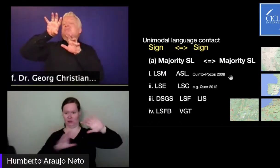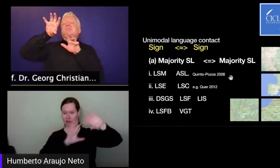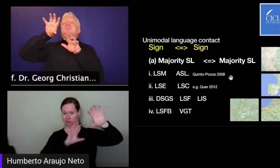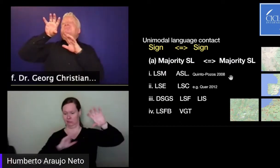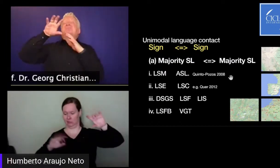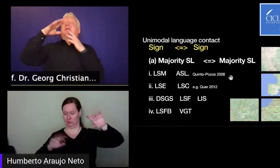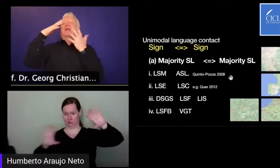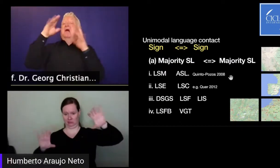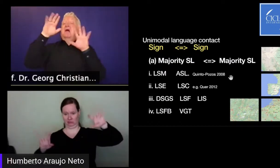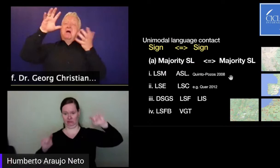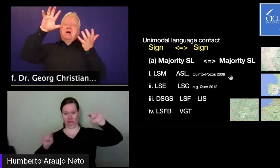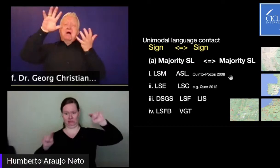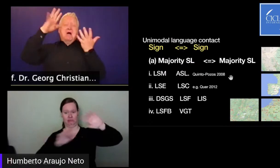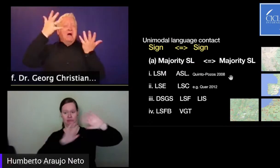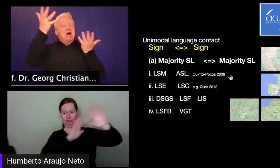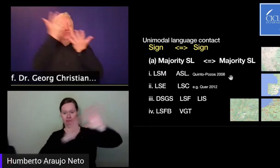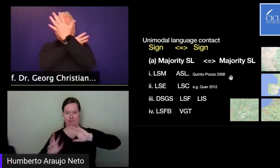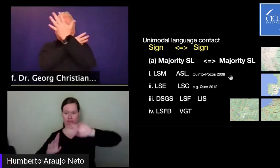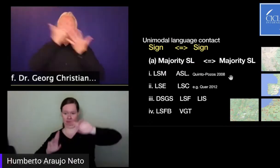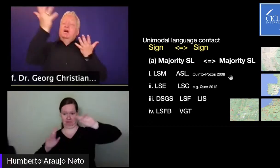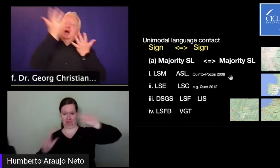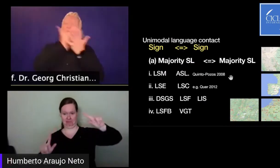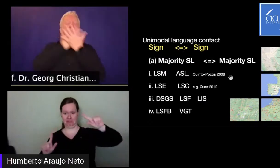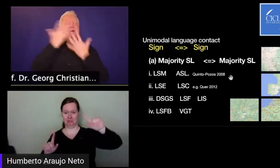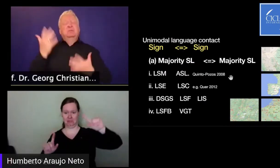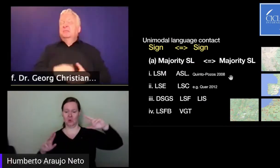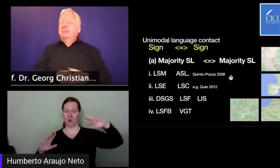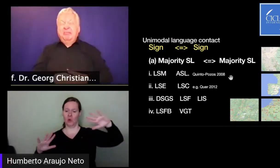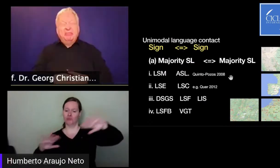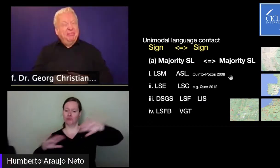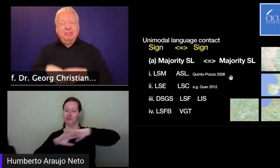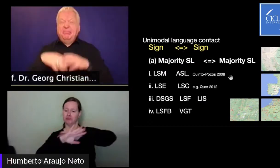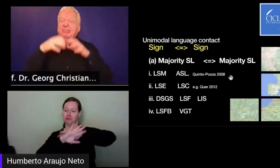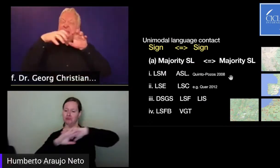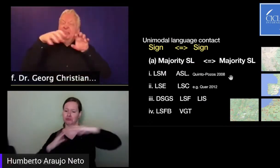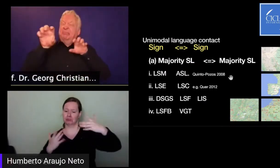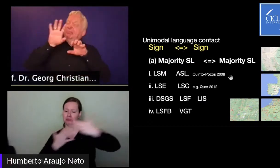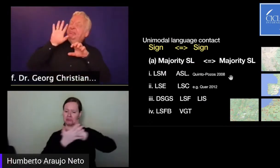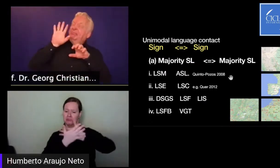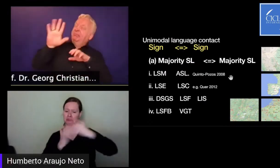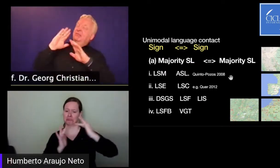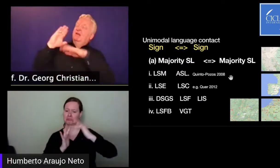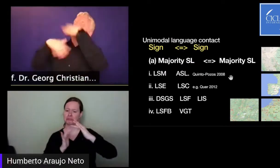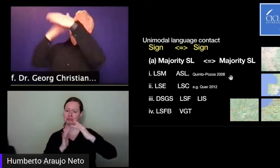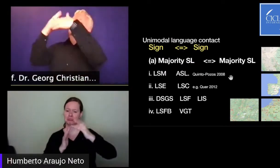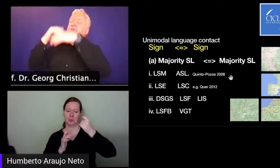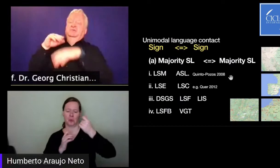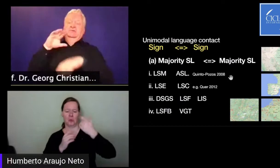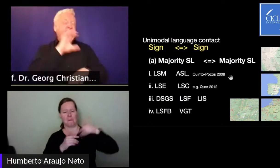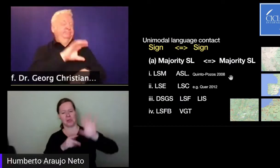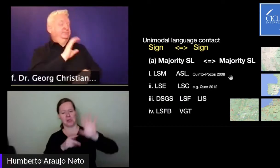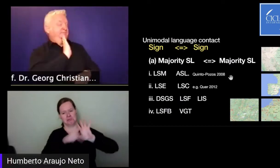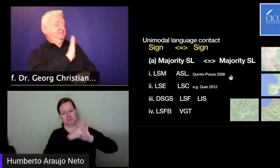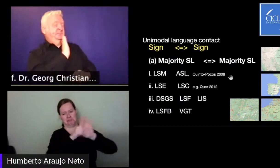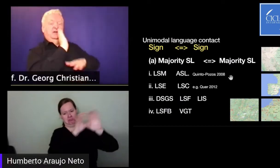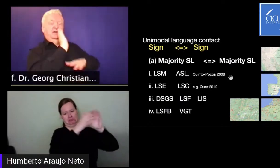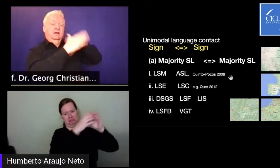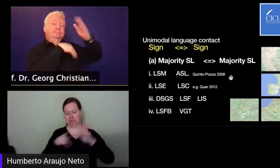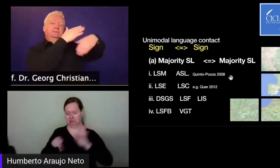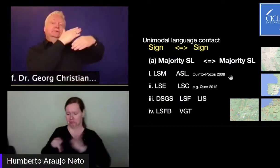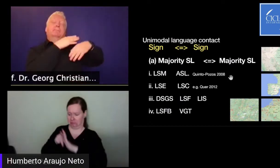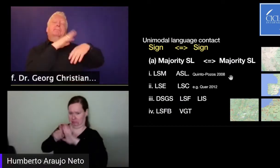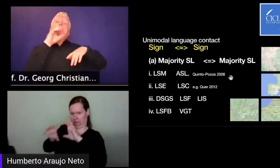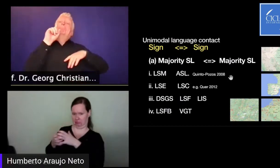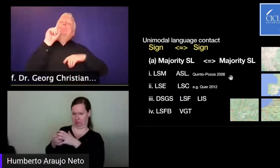uma região que fica na Bélgica, ali na fronteira com a Holanda, com a França. Você tem